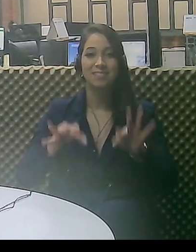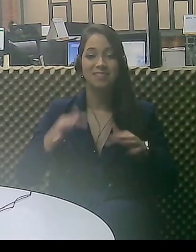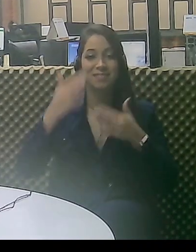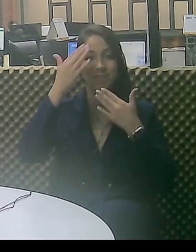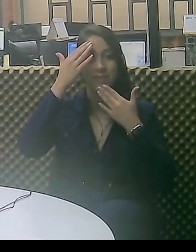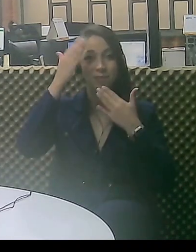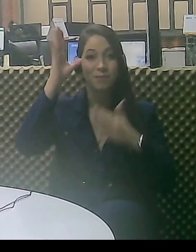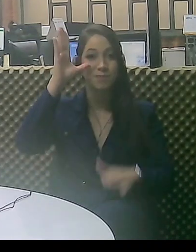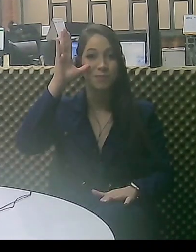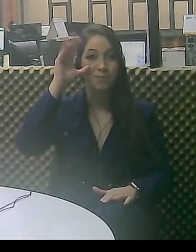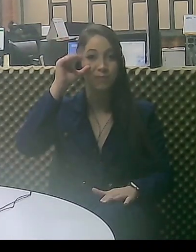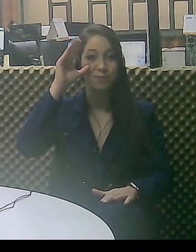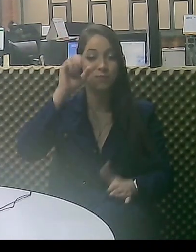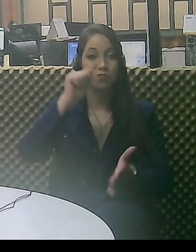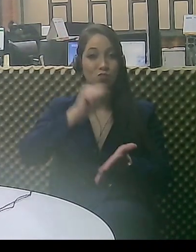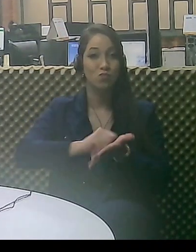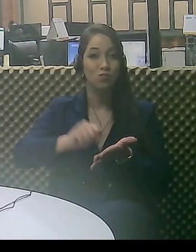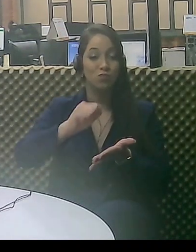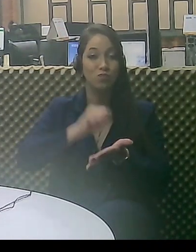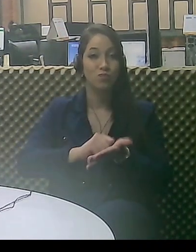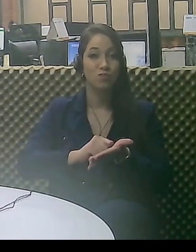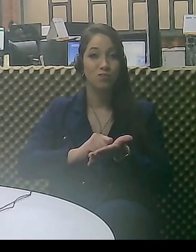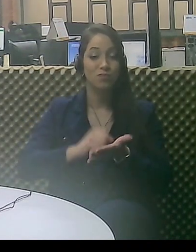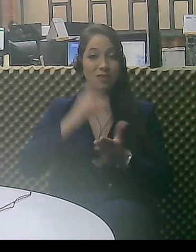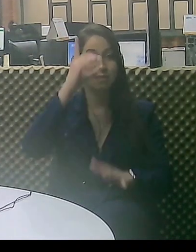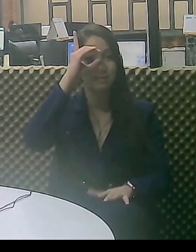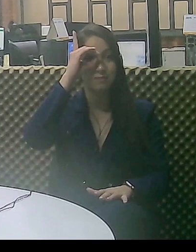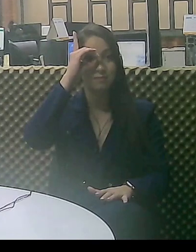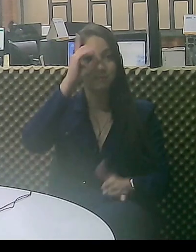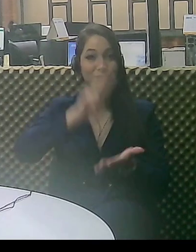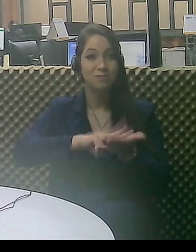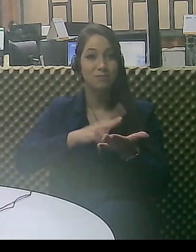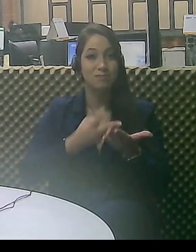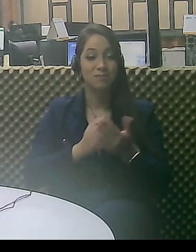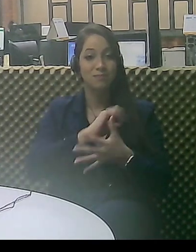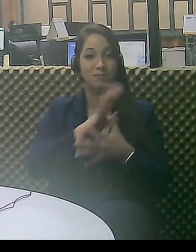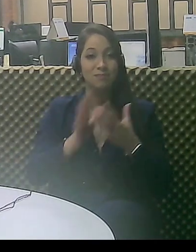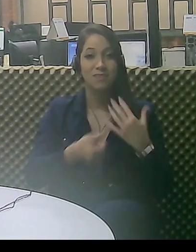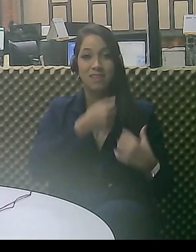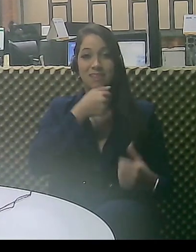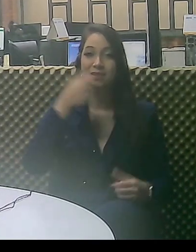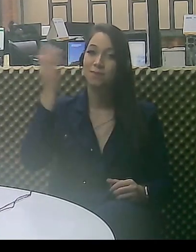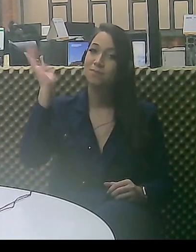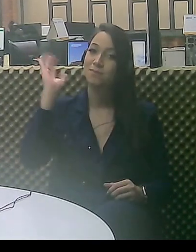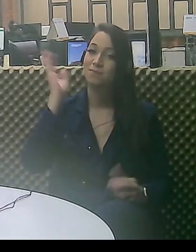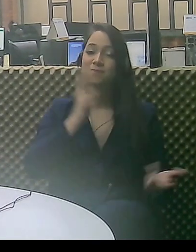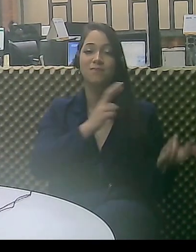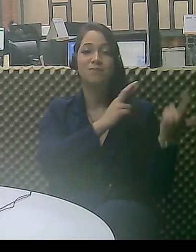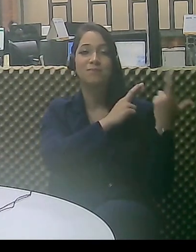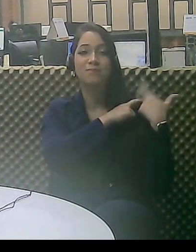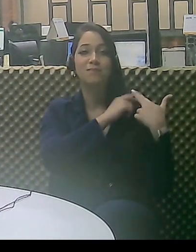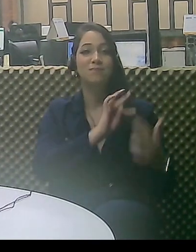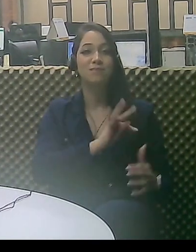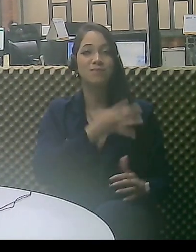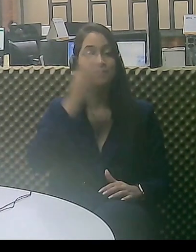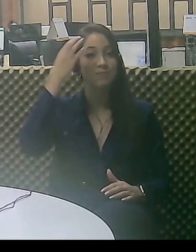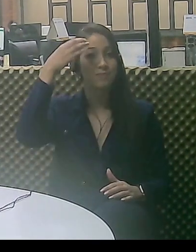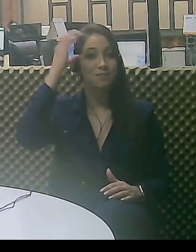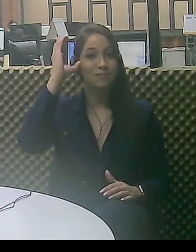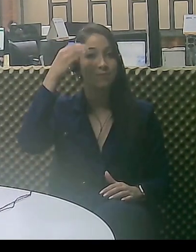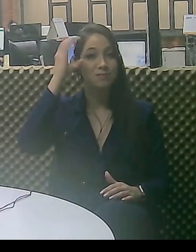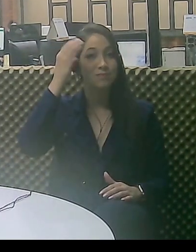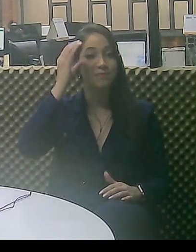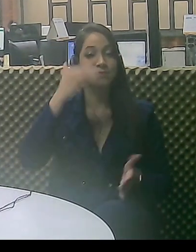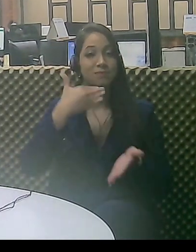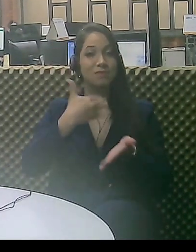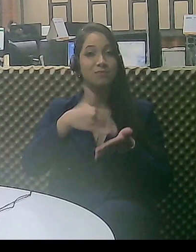obrigado pela sua audiência edição Daniela Aires tradução em Libras Amanda Valentim responsável técnico